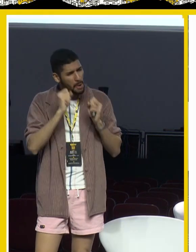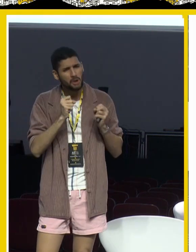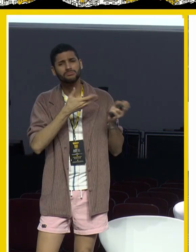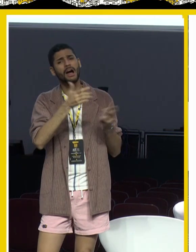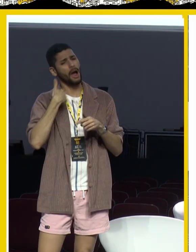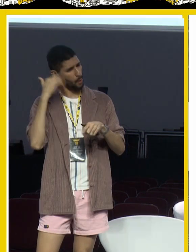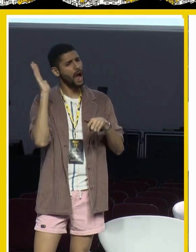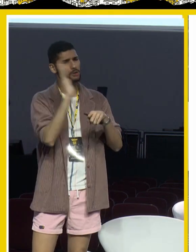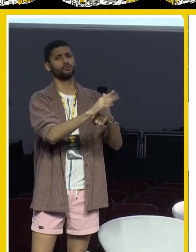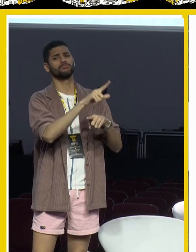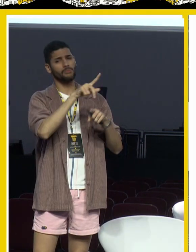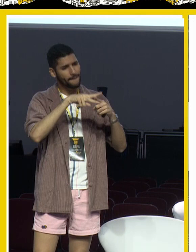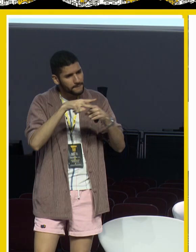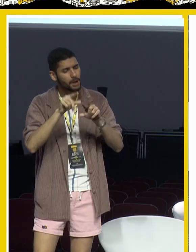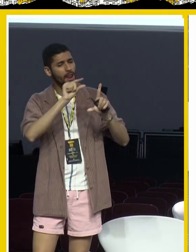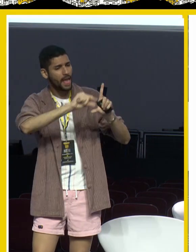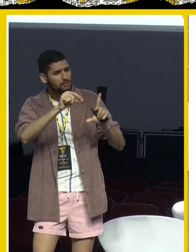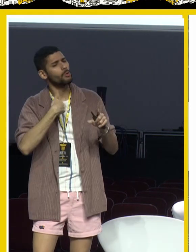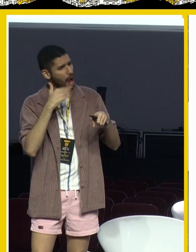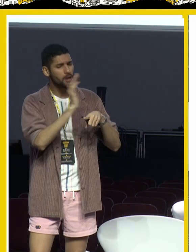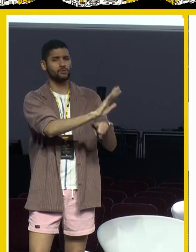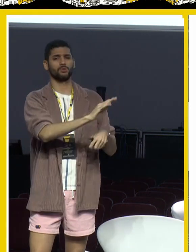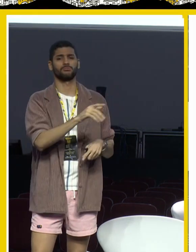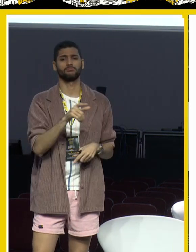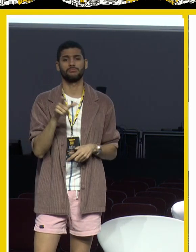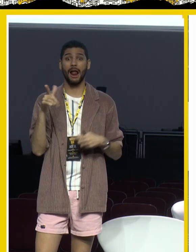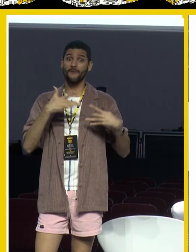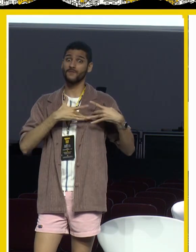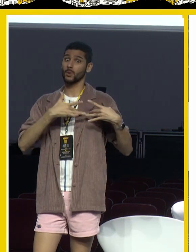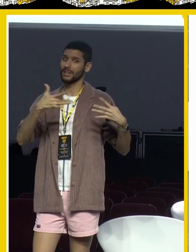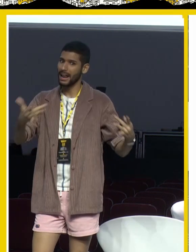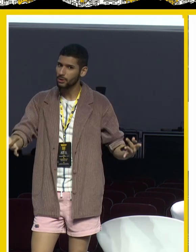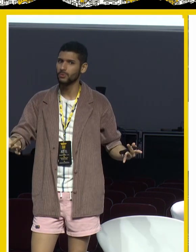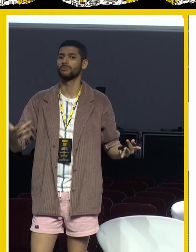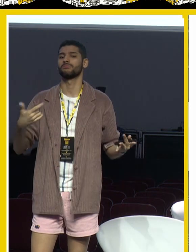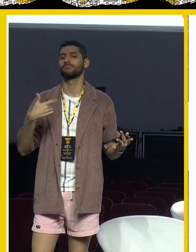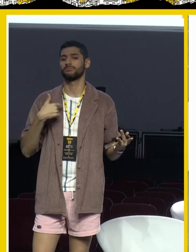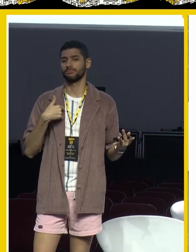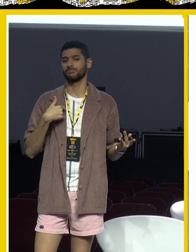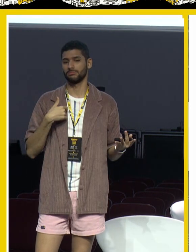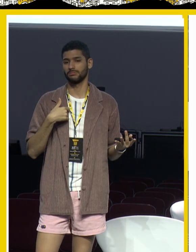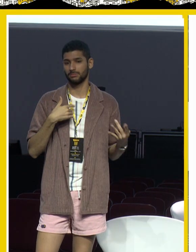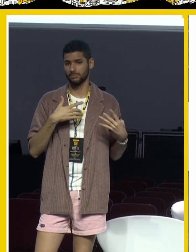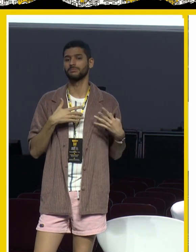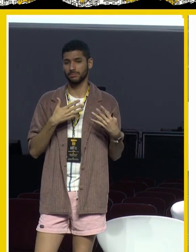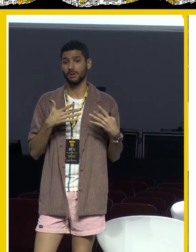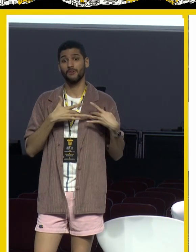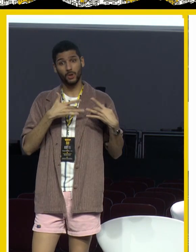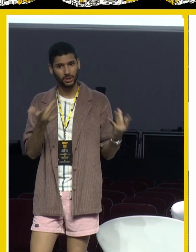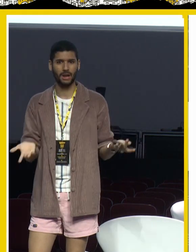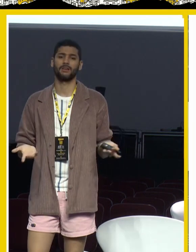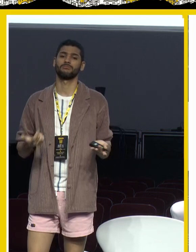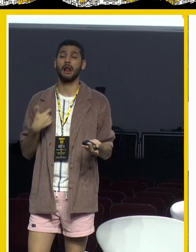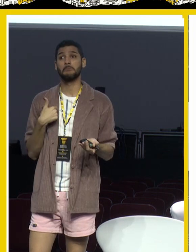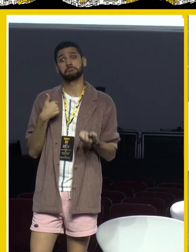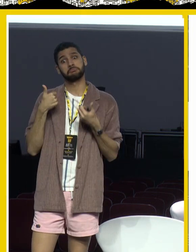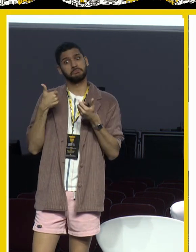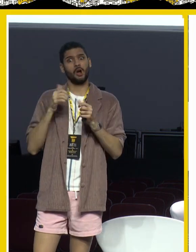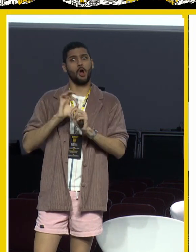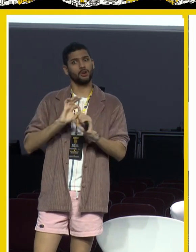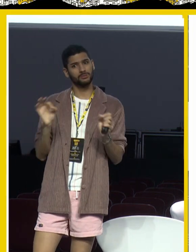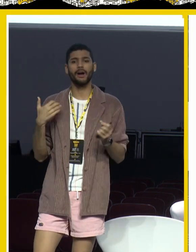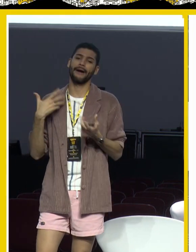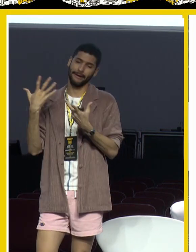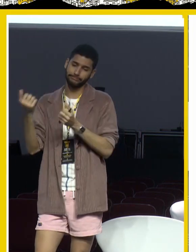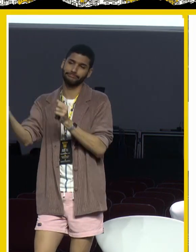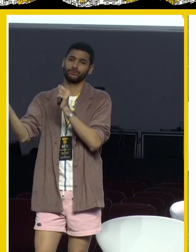preocupa com isso eu te ajudo você vai lá faz o vídeo eu faço a legenda eu faço a a legenda de uma maneira voluntária ela